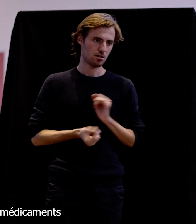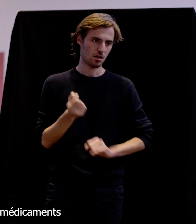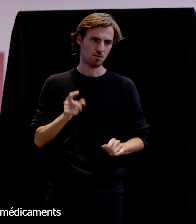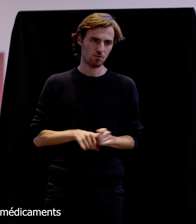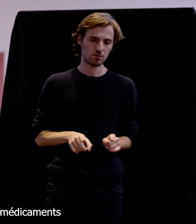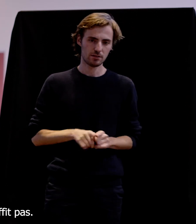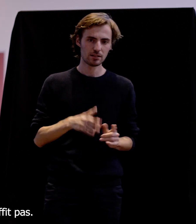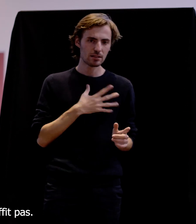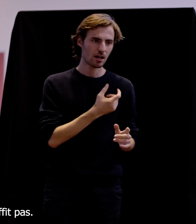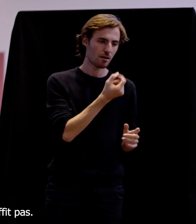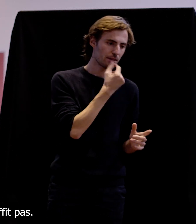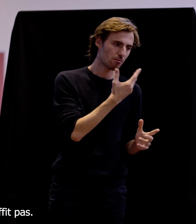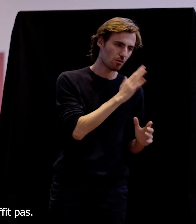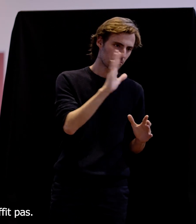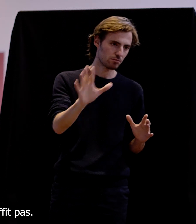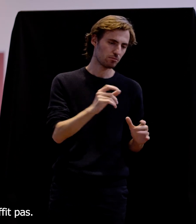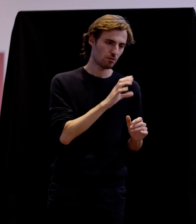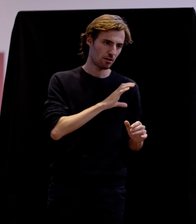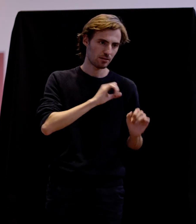il y a d'autres médicaments si ça ne suffit pas.